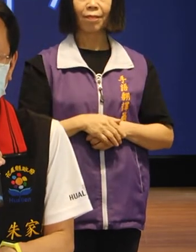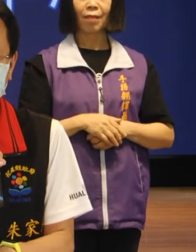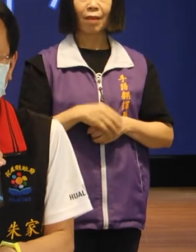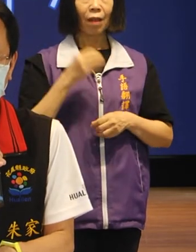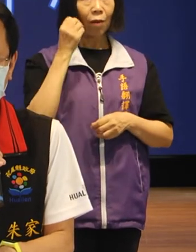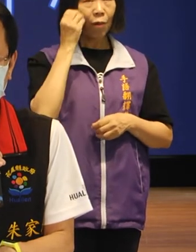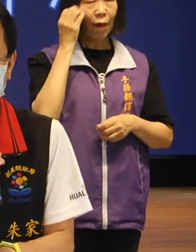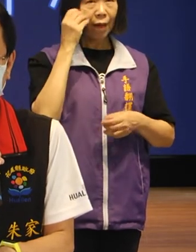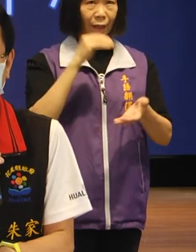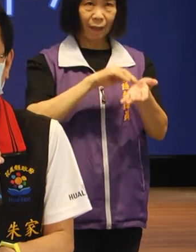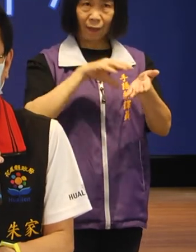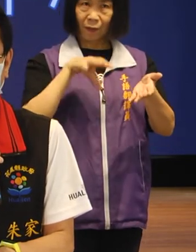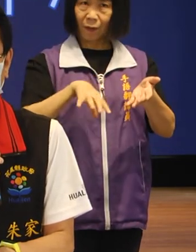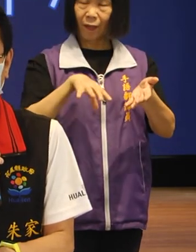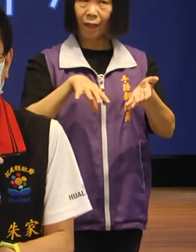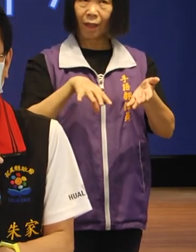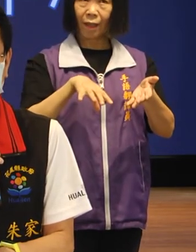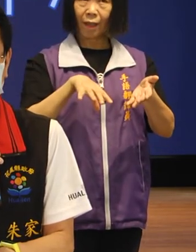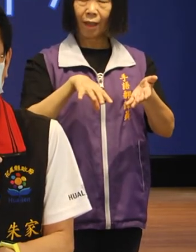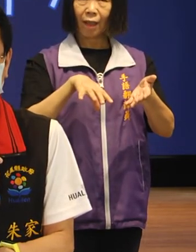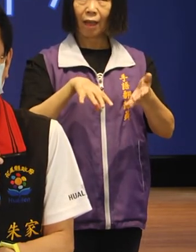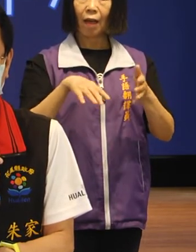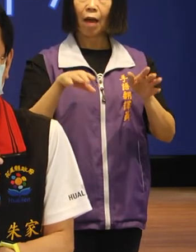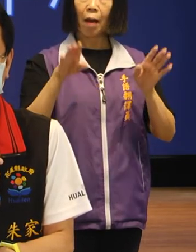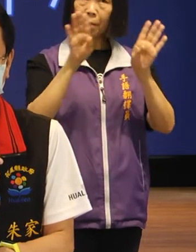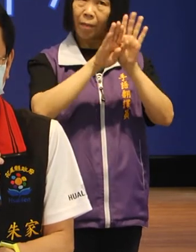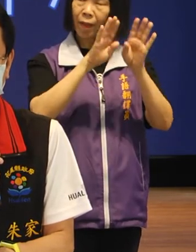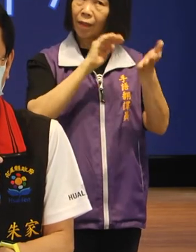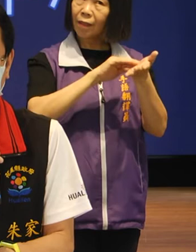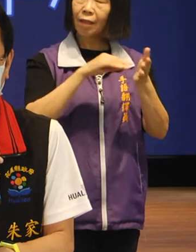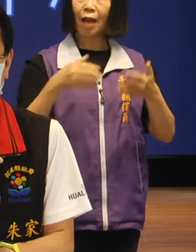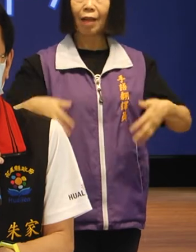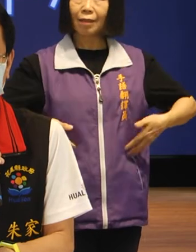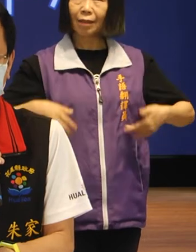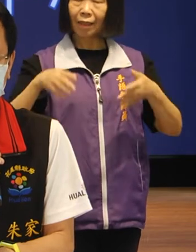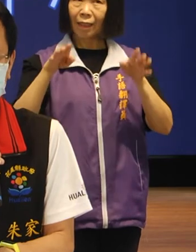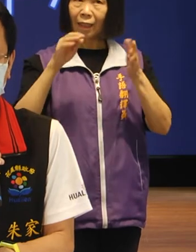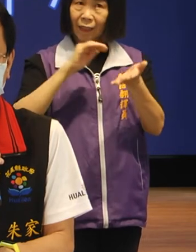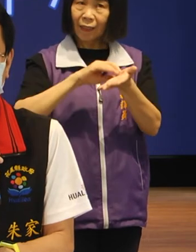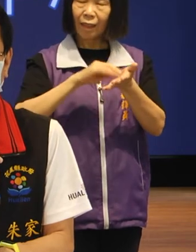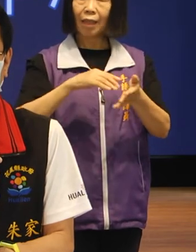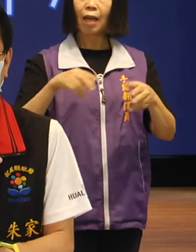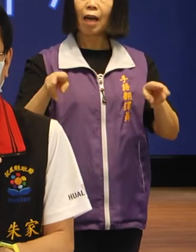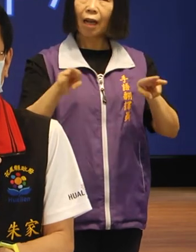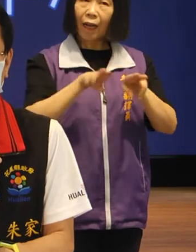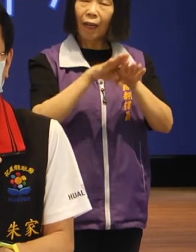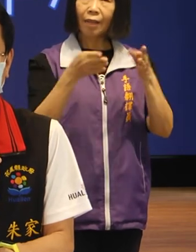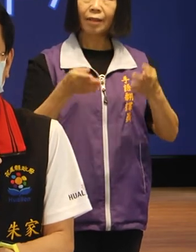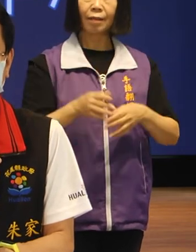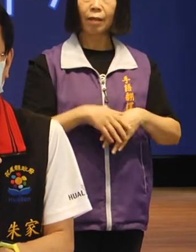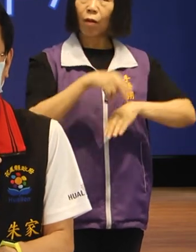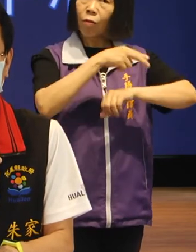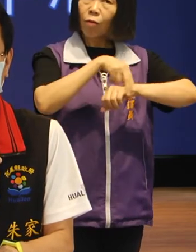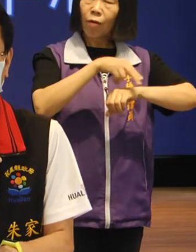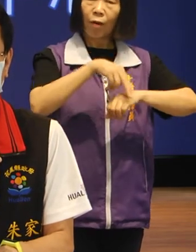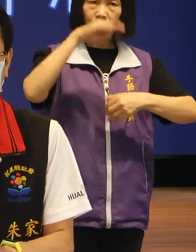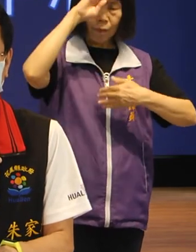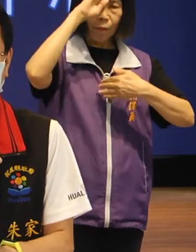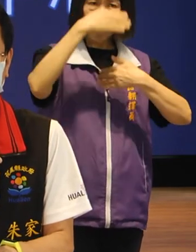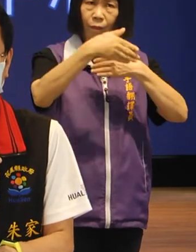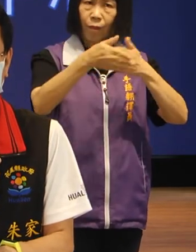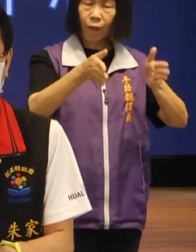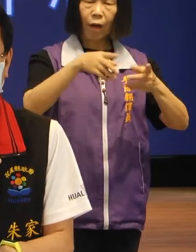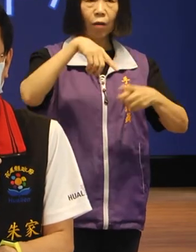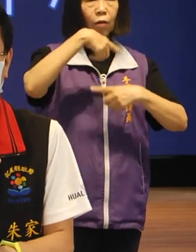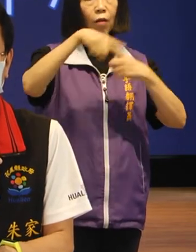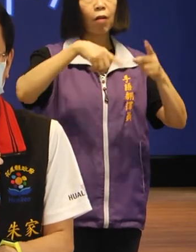布利花莲医院它的门急诊就会开始逐步的打开，那他们也会开始规划把他们的病房专程病房